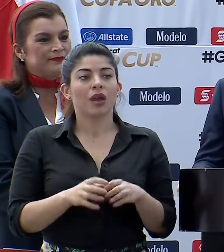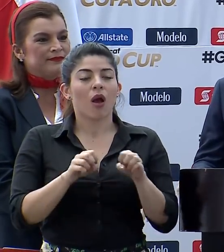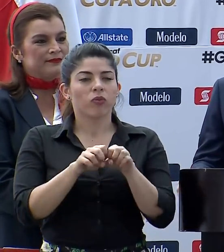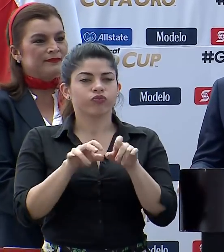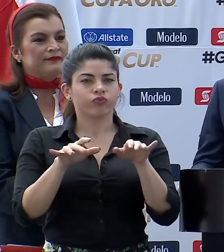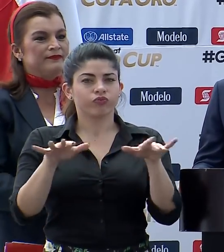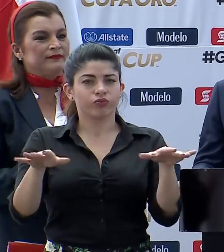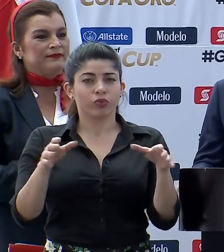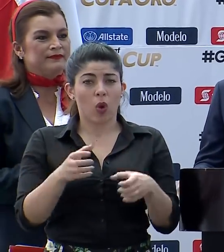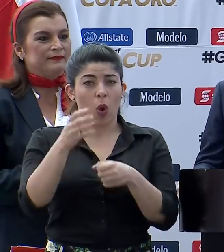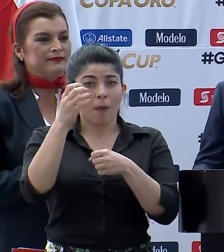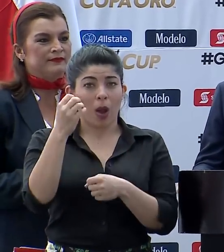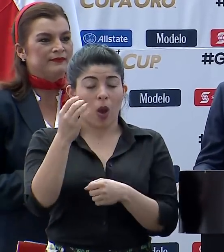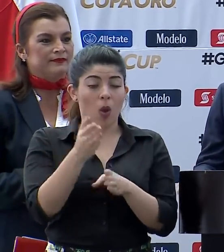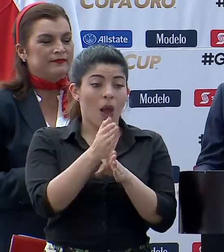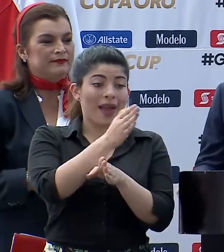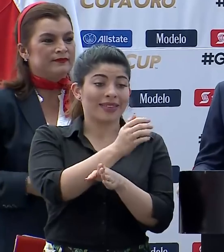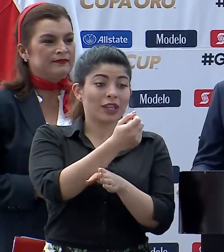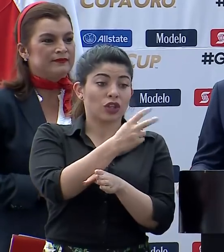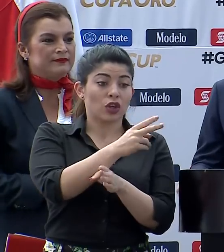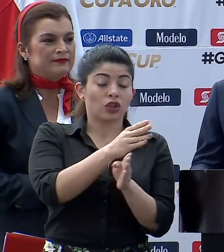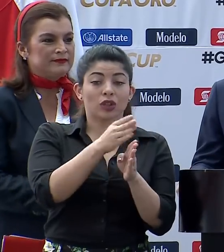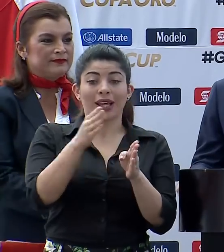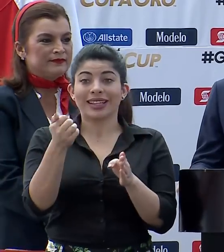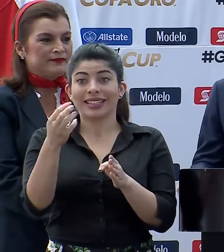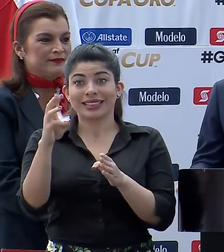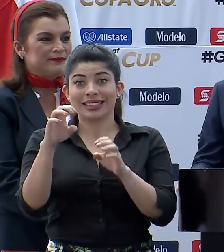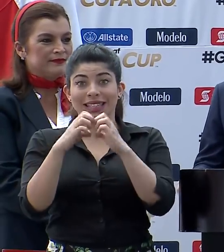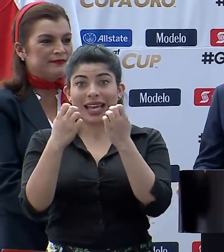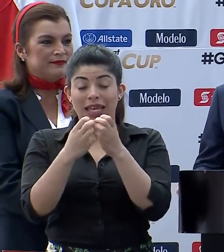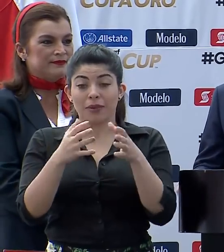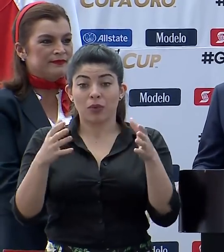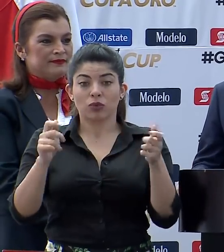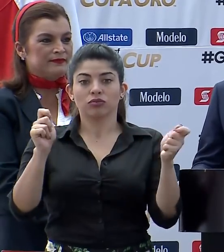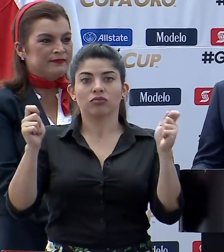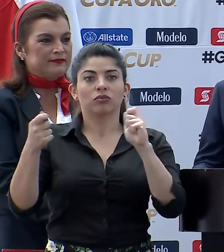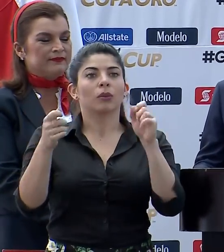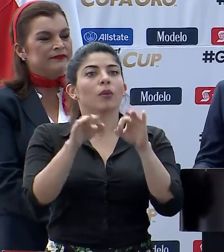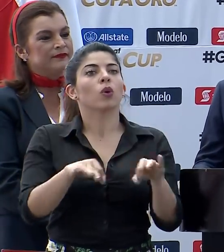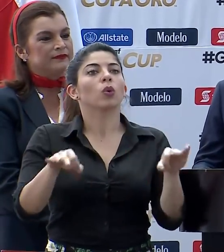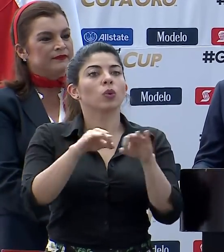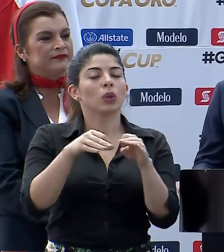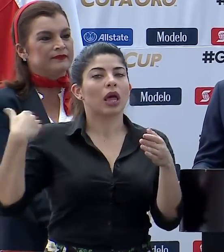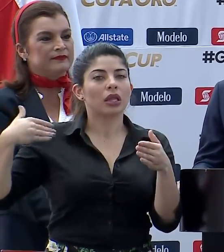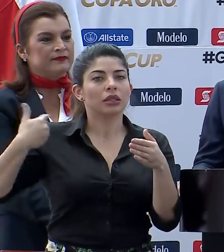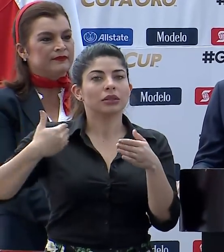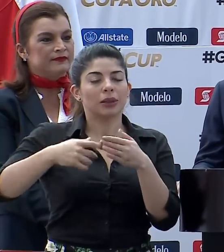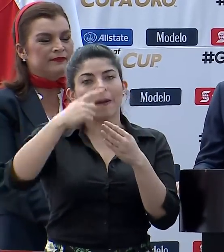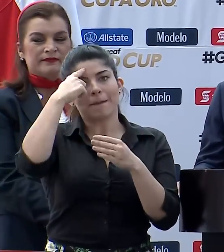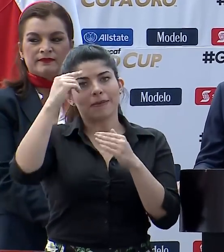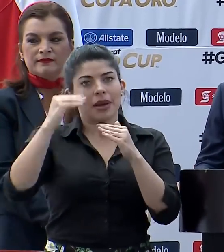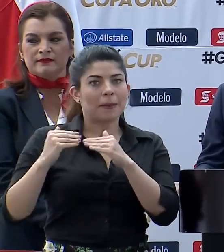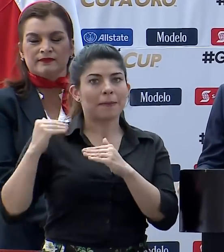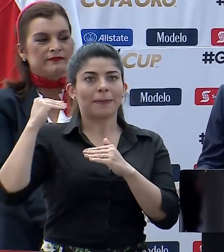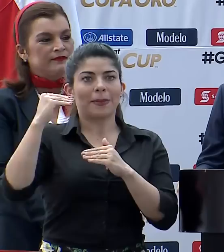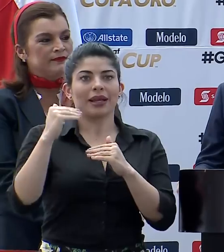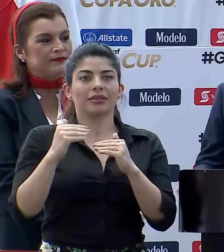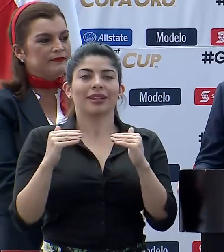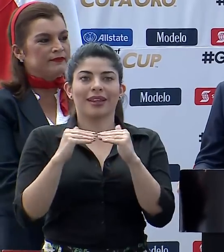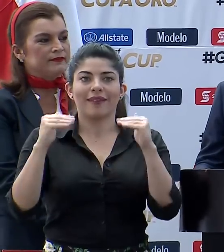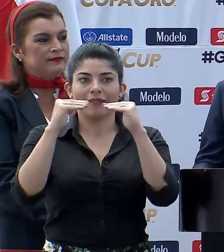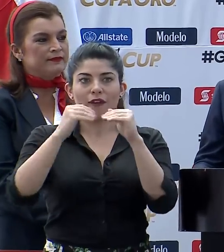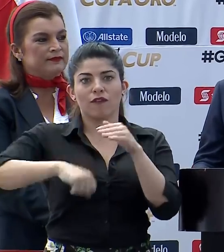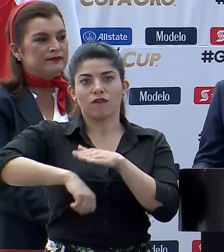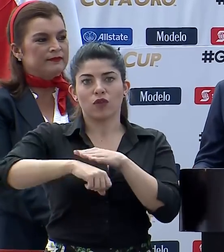de Copa Oro de 12 a 16 equipos es parte de los cambios importantes que hemos hecho para elevar el nivel de fútbol de nuestra